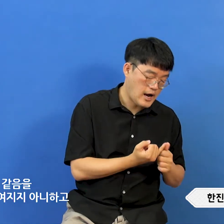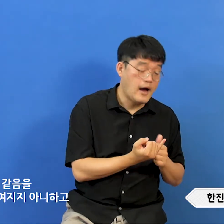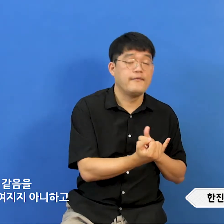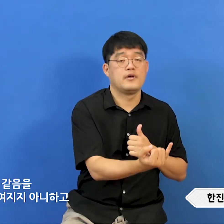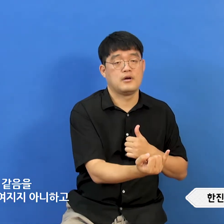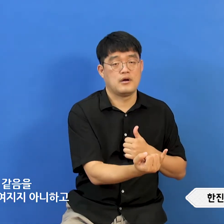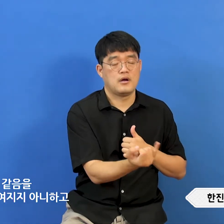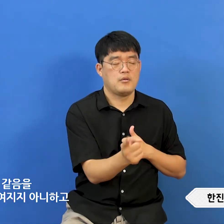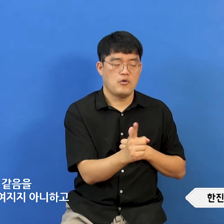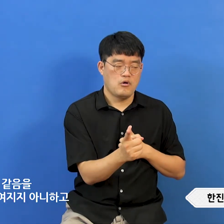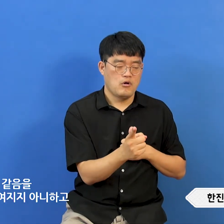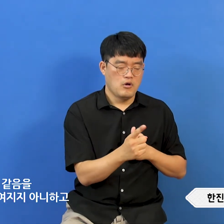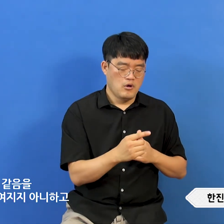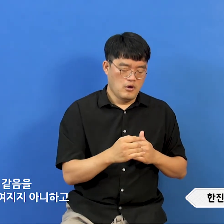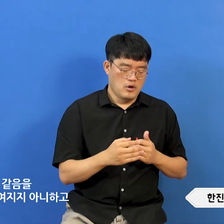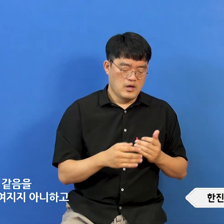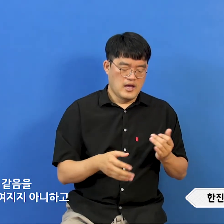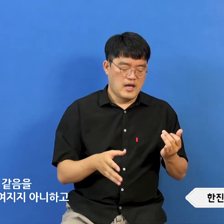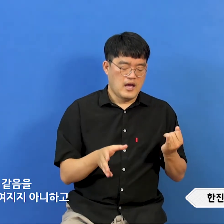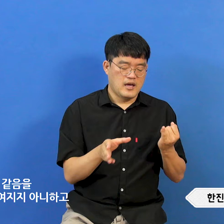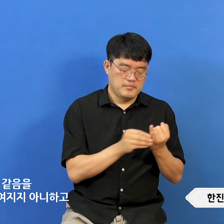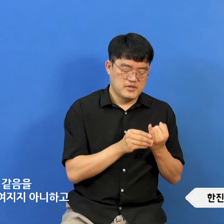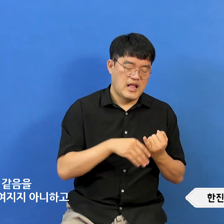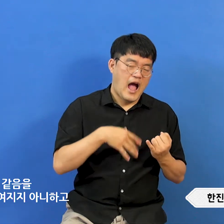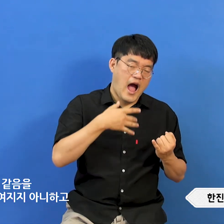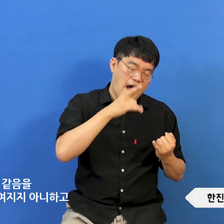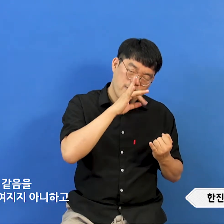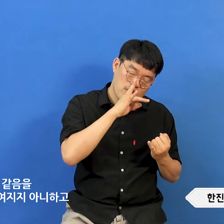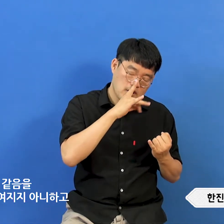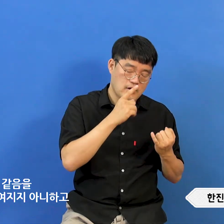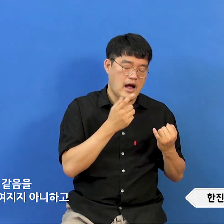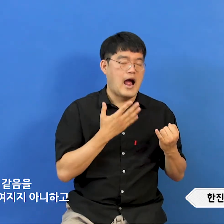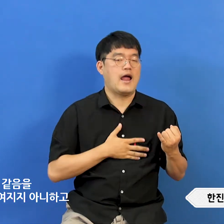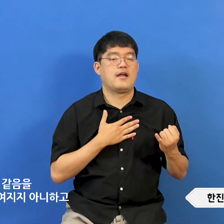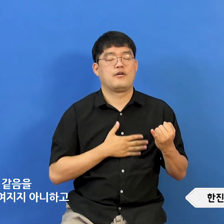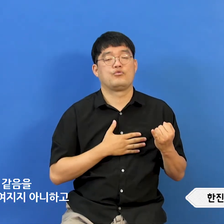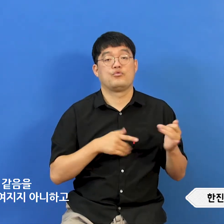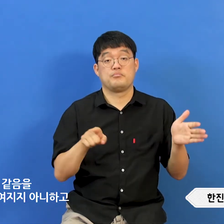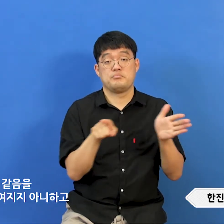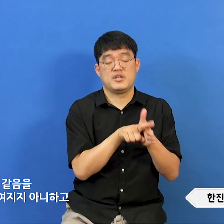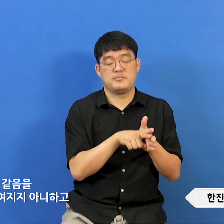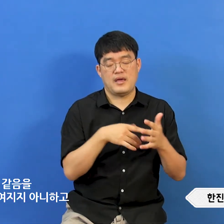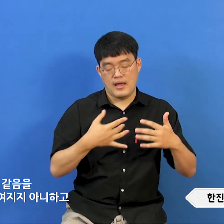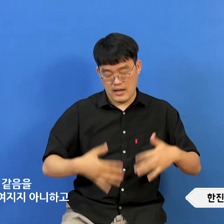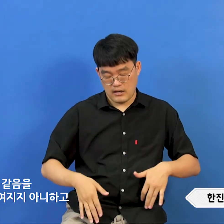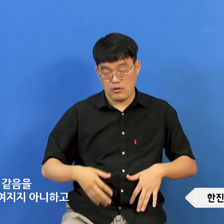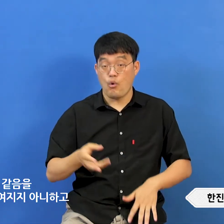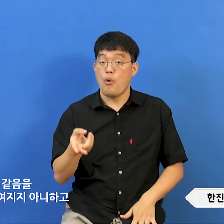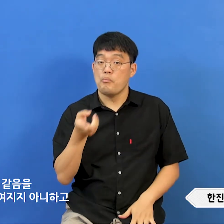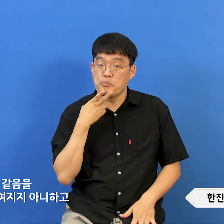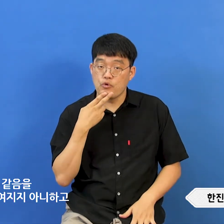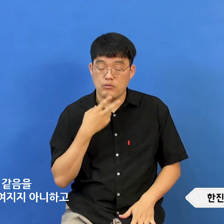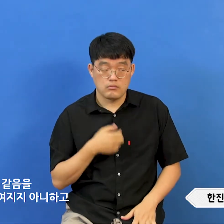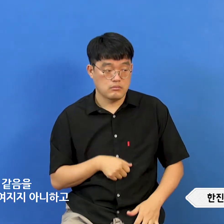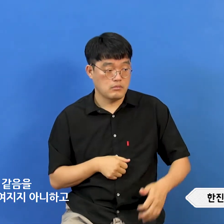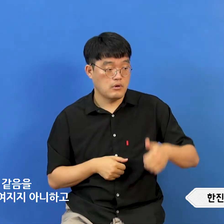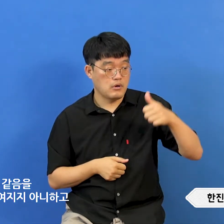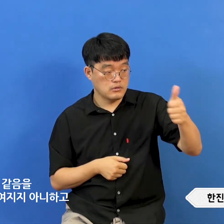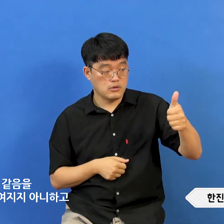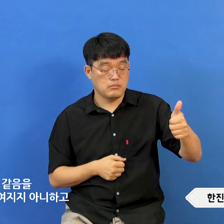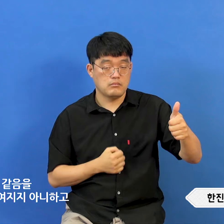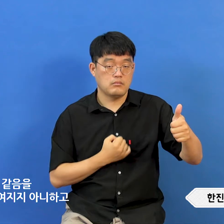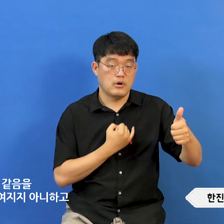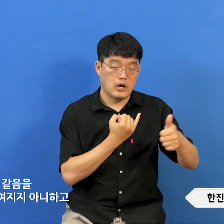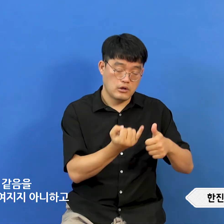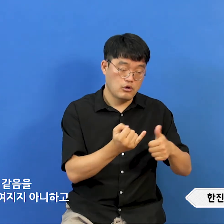알고도 믿음이 약하여지지 아니하고, 아브라함은 자기나 자기 아내나 다 죽은 것과